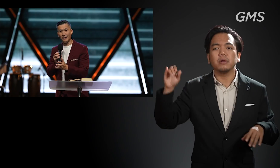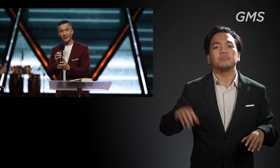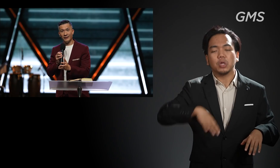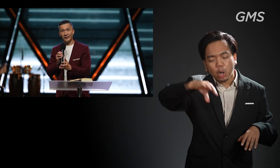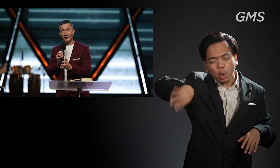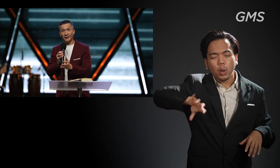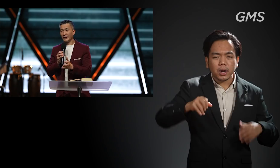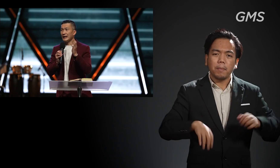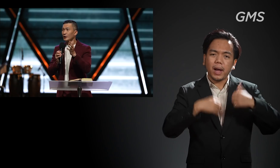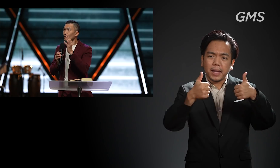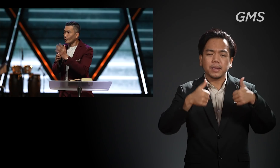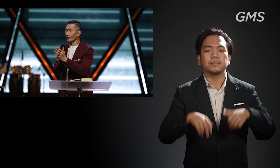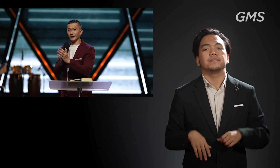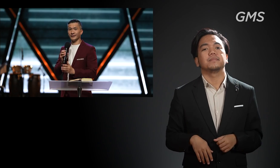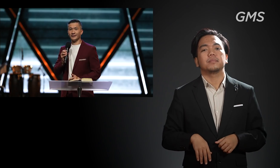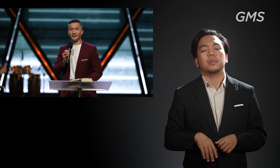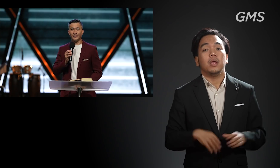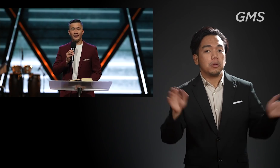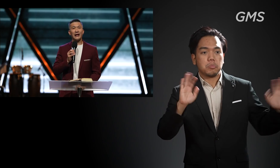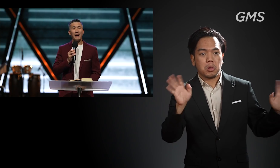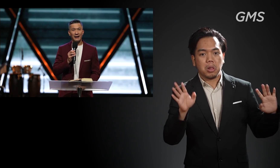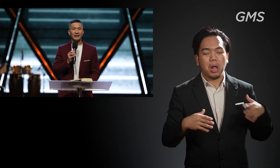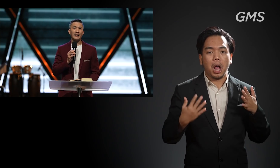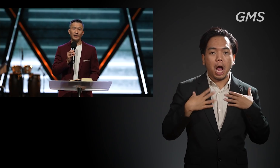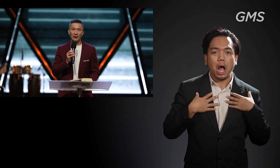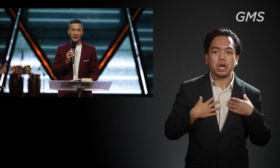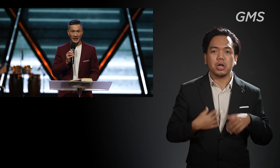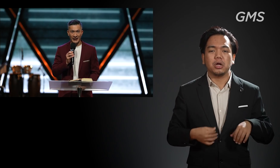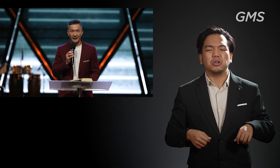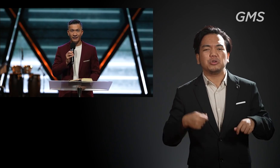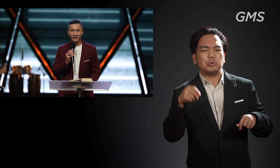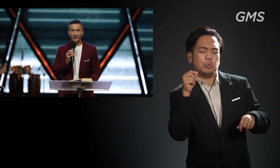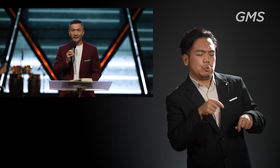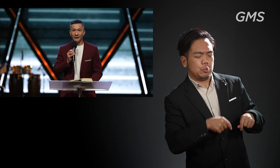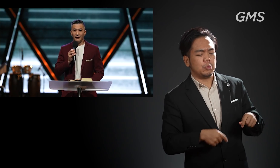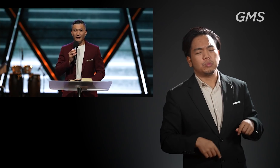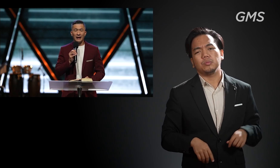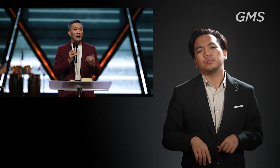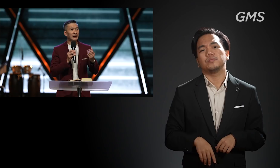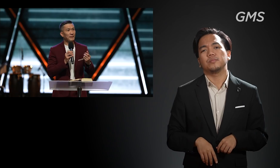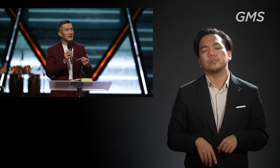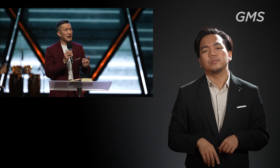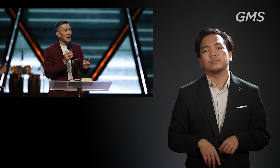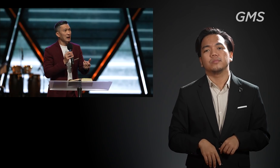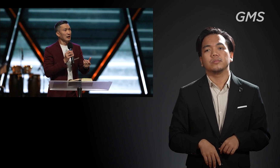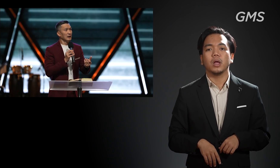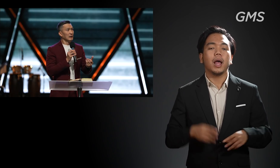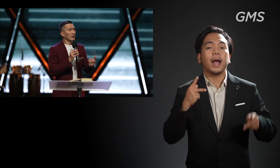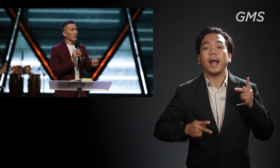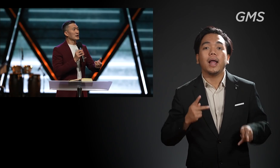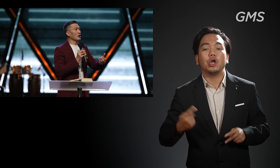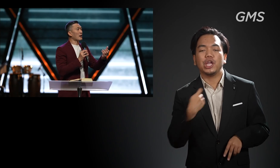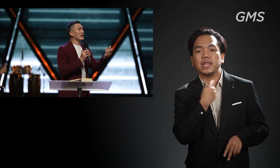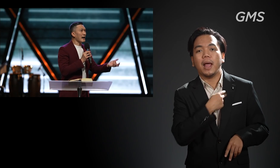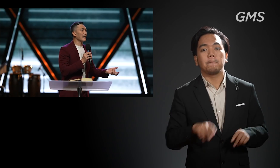menambahi. Tidak ada kutuk di dalam harta yang Tuhan percayakan. Nah kalau kita bicara